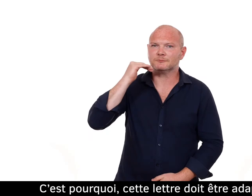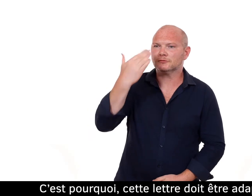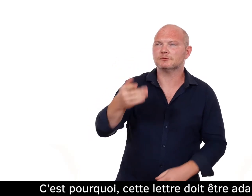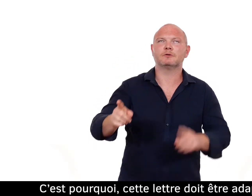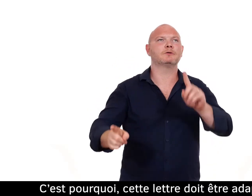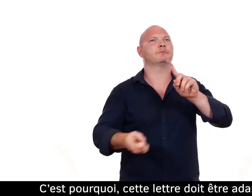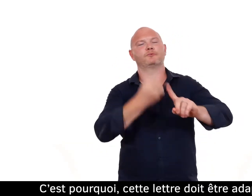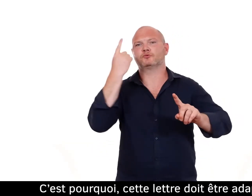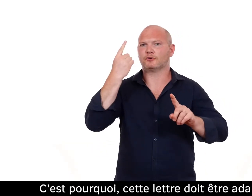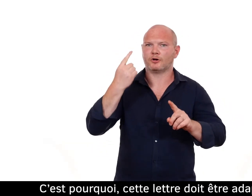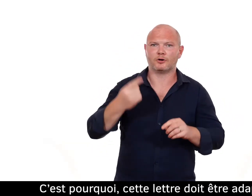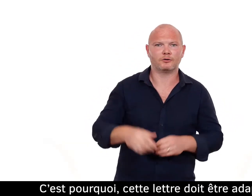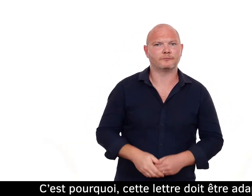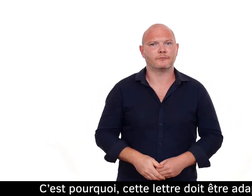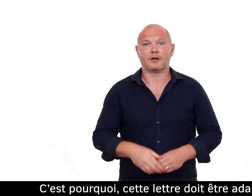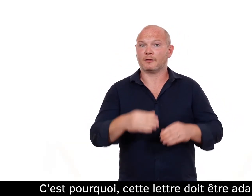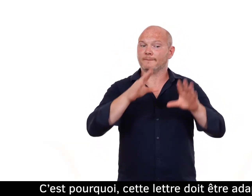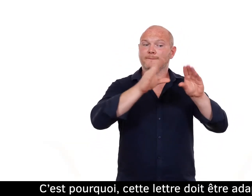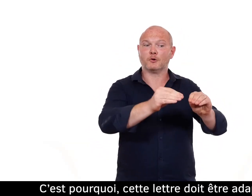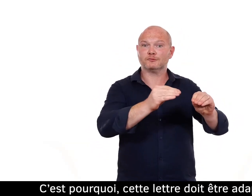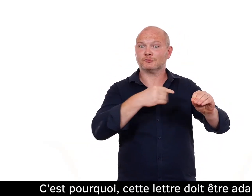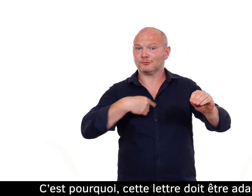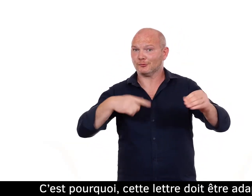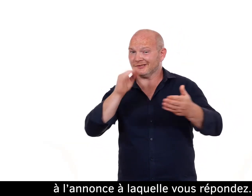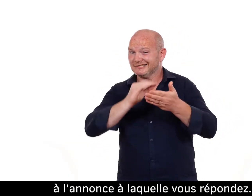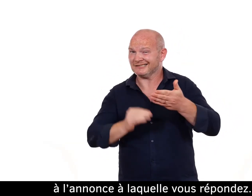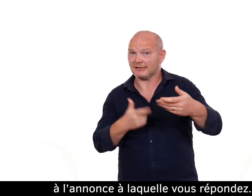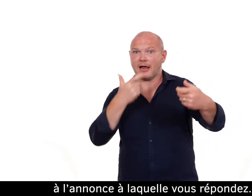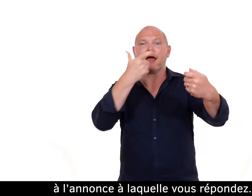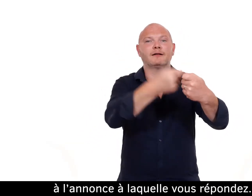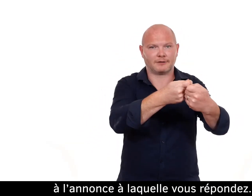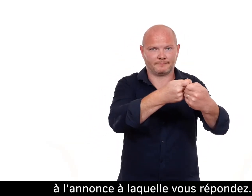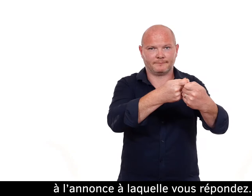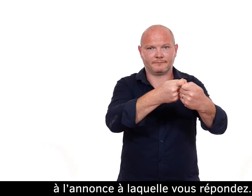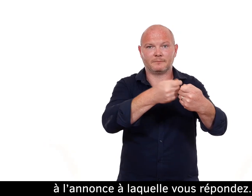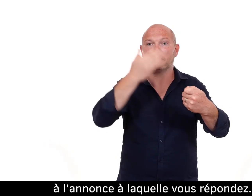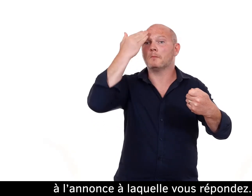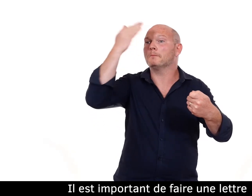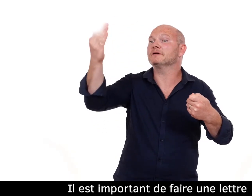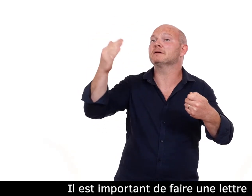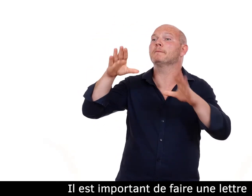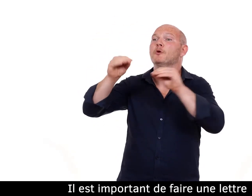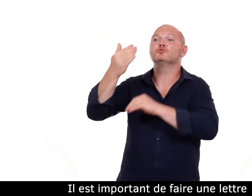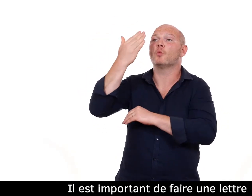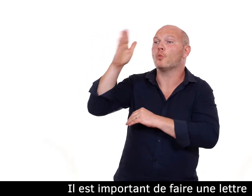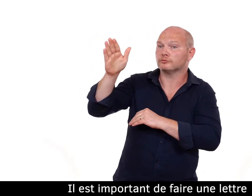C'est pourquoi cette lettre doit être adaptée à l'annonce à laquelle vous répondez. Il est important